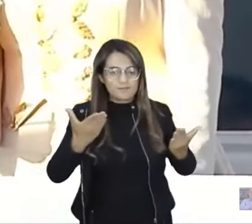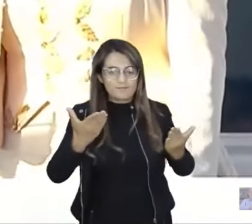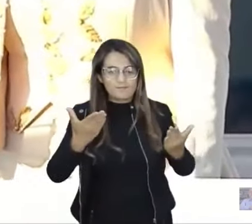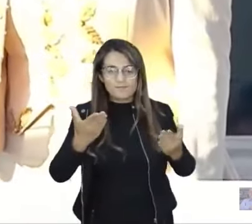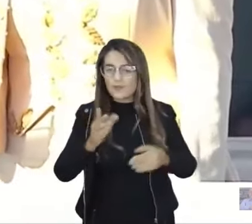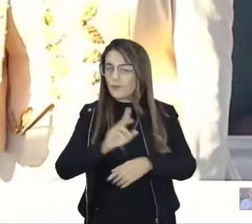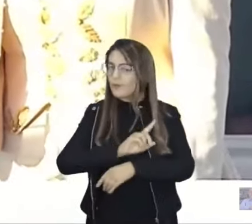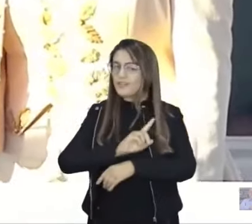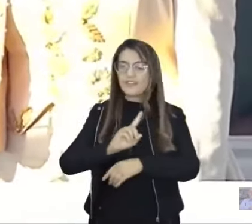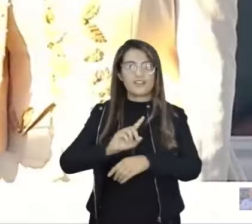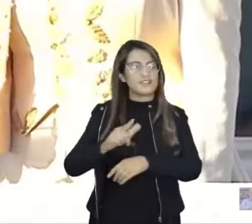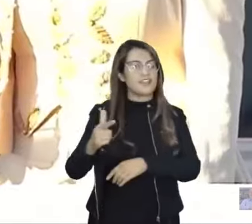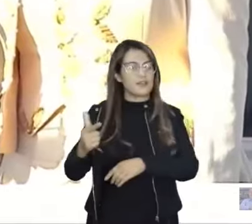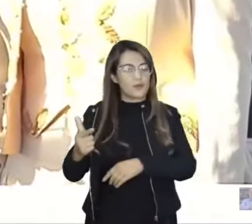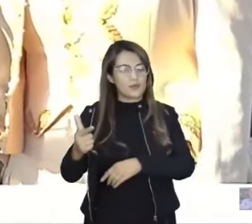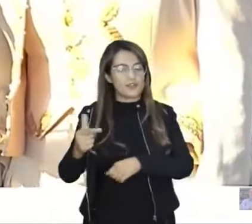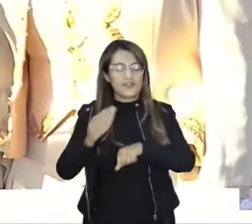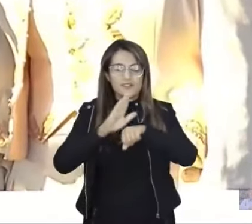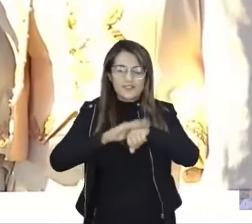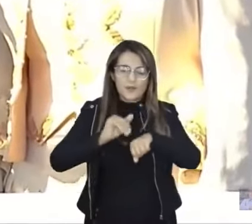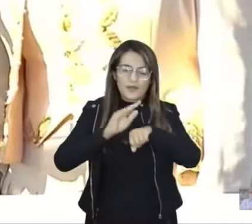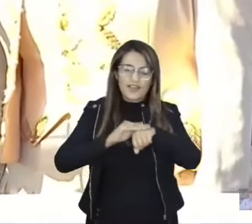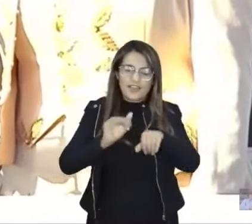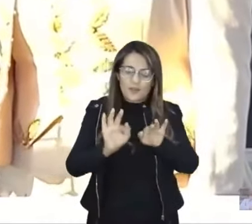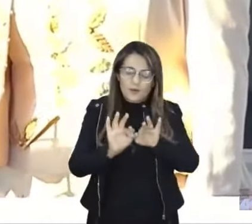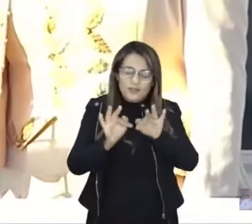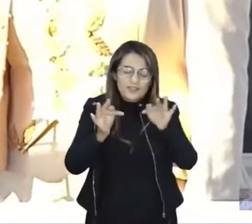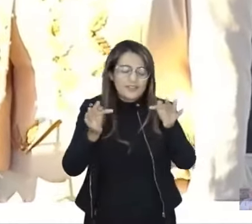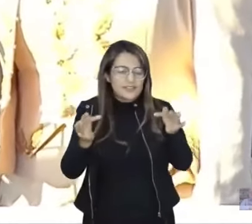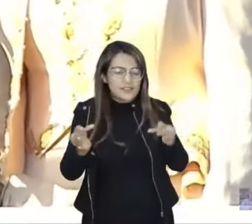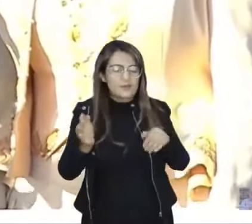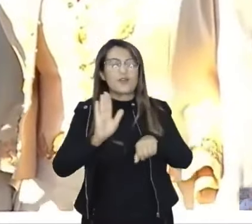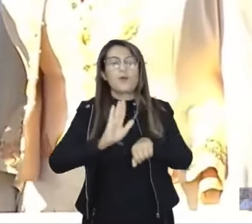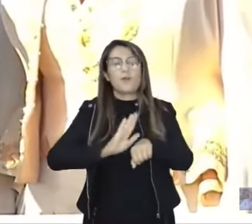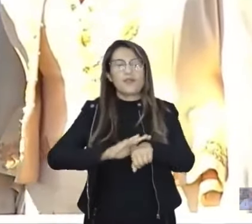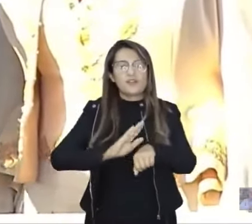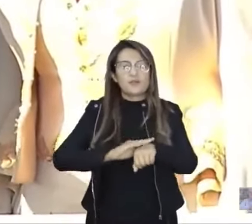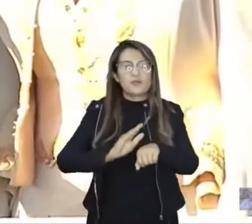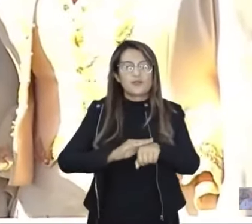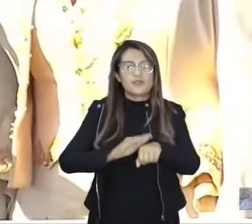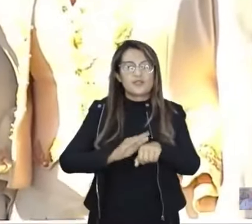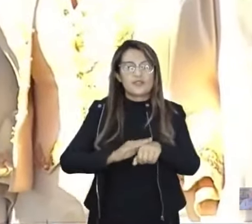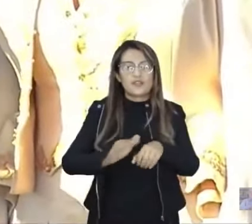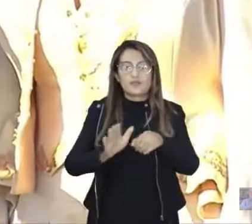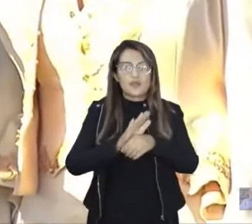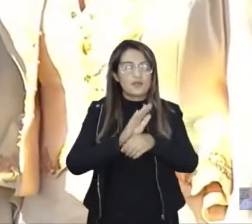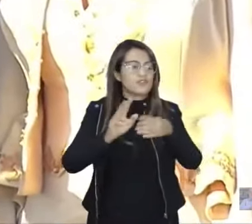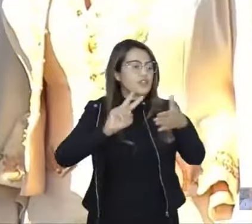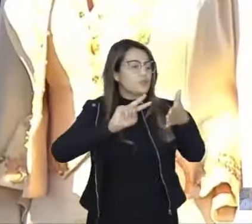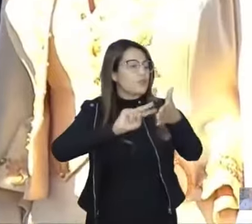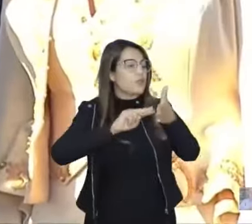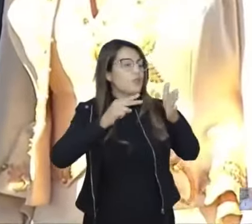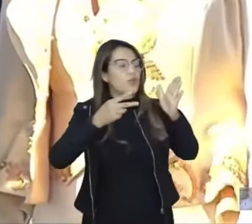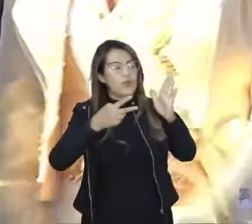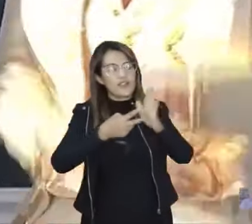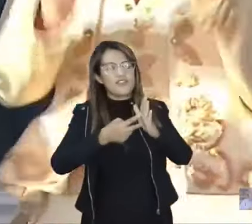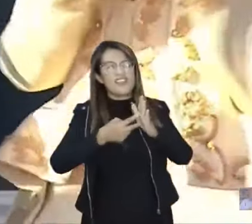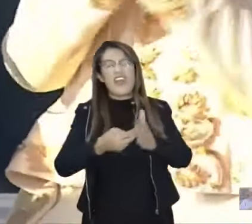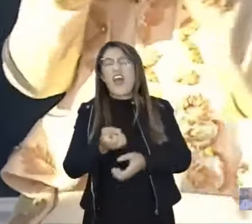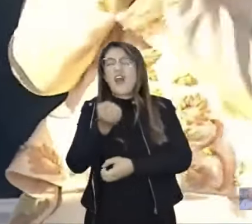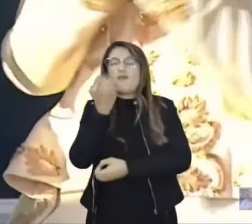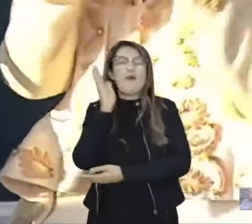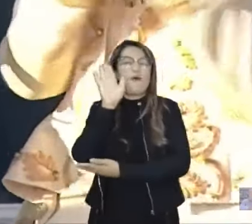tão singela e ao mesmo tempo tão cheia de significado. Boa tarde, povo